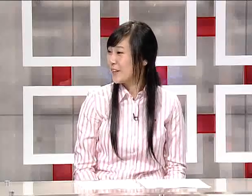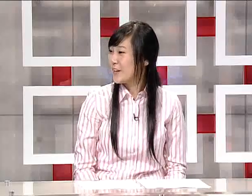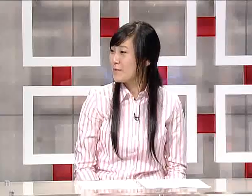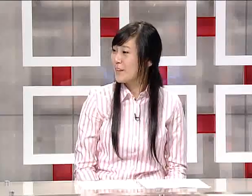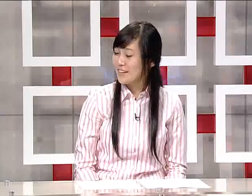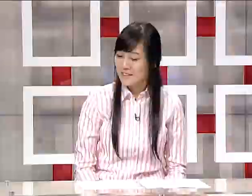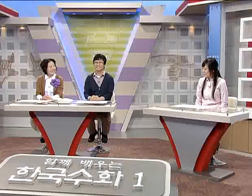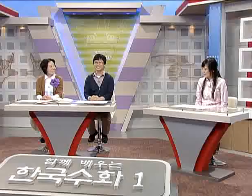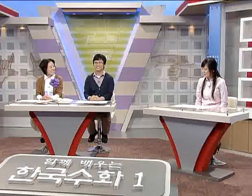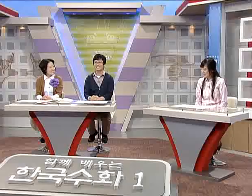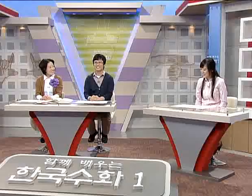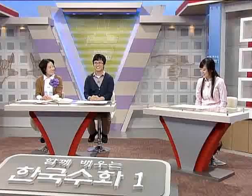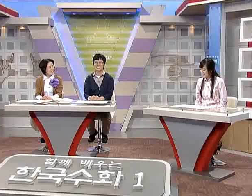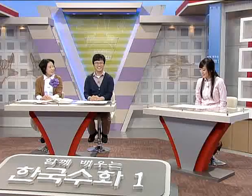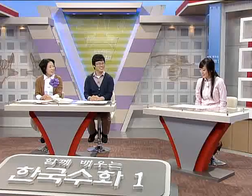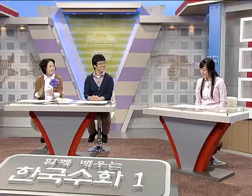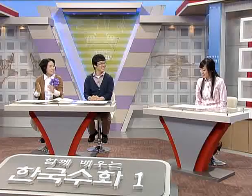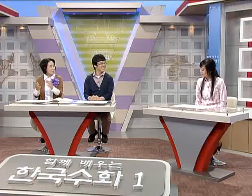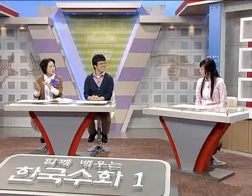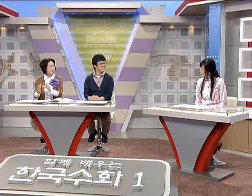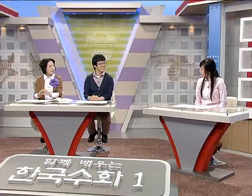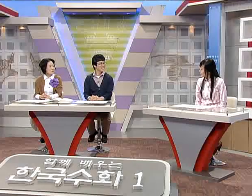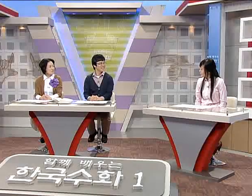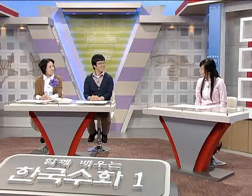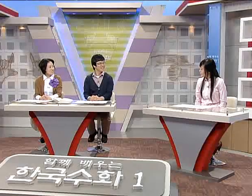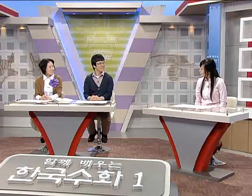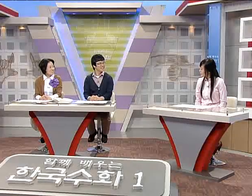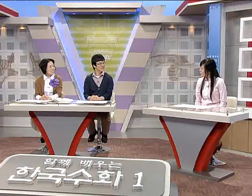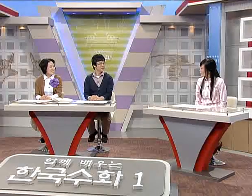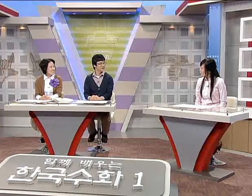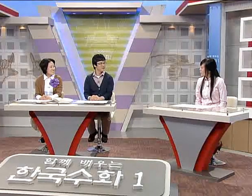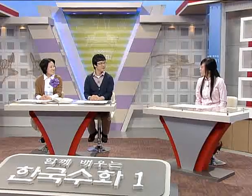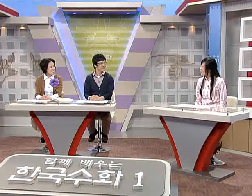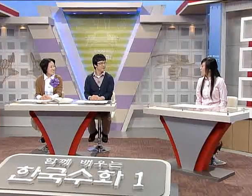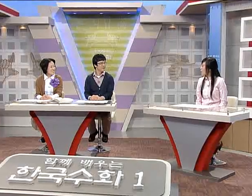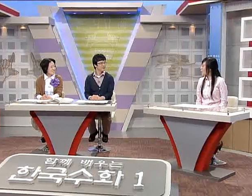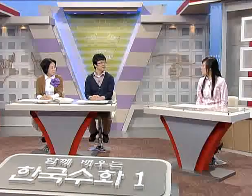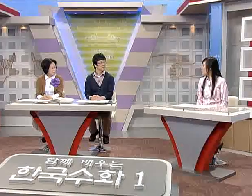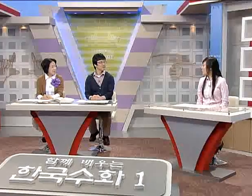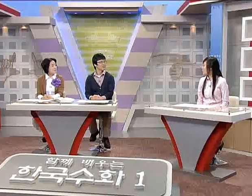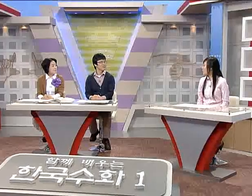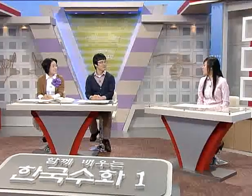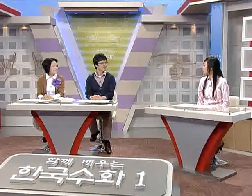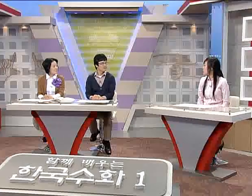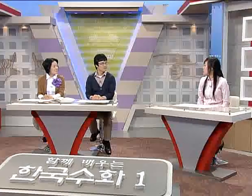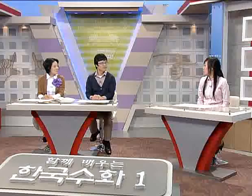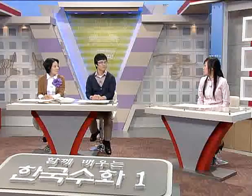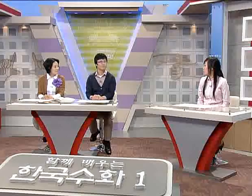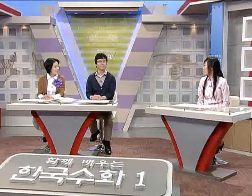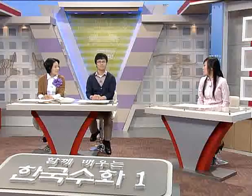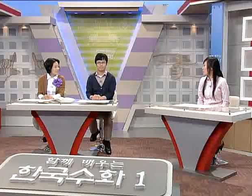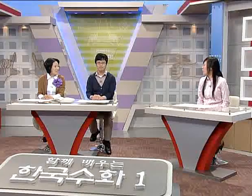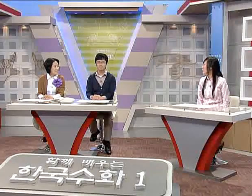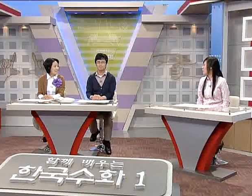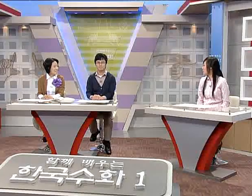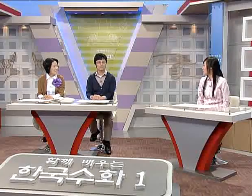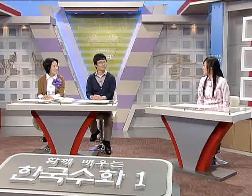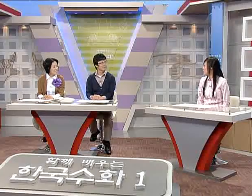네. 할만했어요. 같이 해본 소감이 좀 어땠어요? 되게 수화가 어려운 문장이라 네. 어렵게만 느껴질